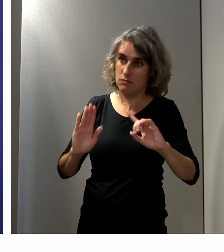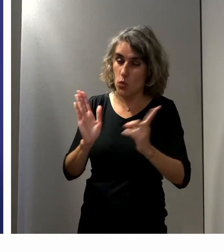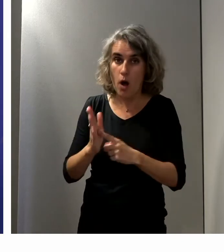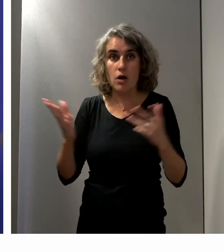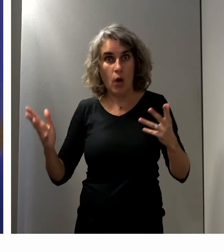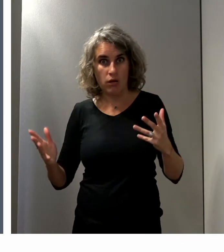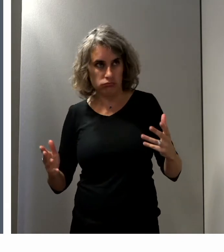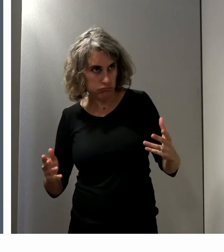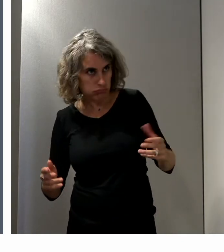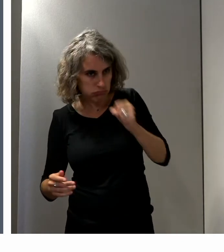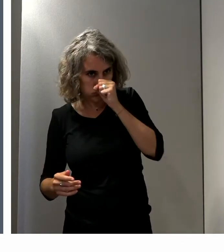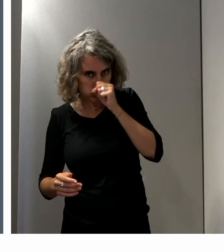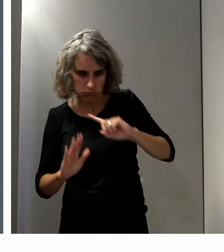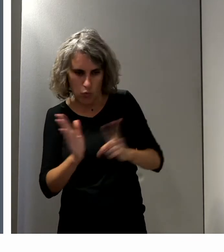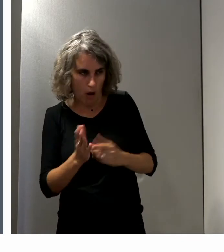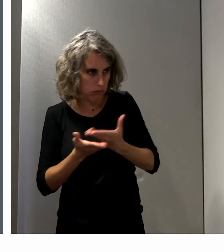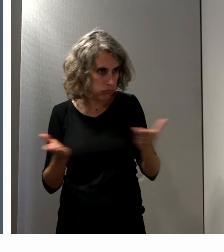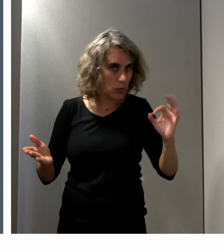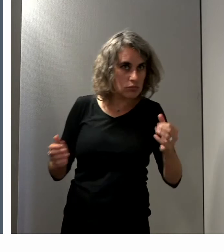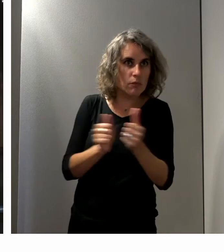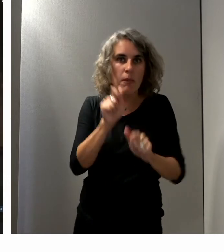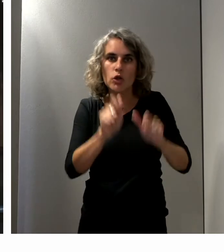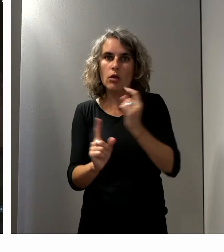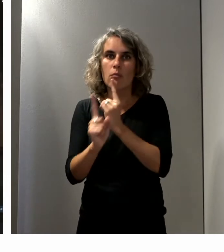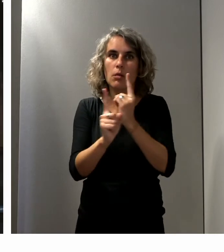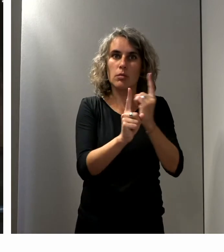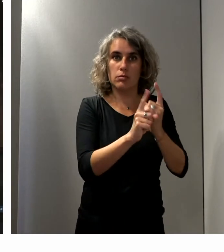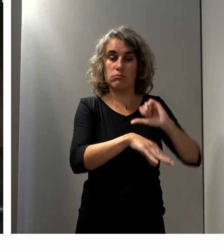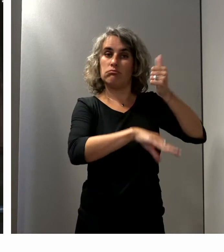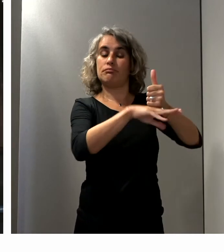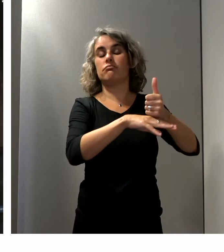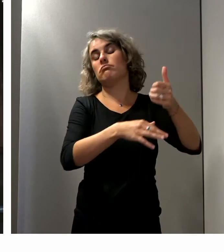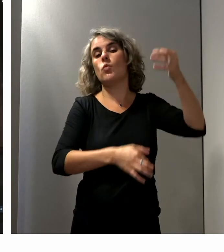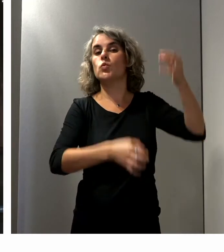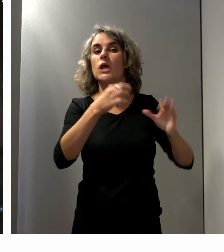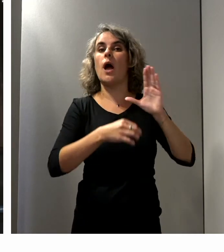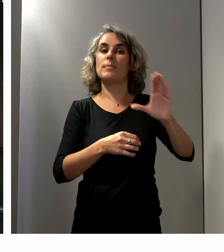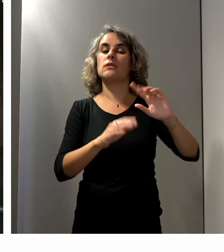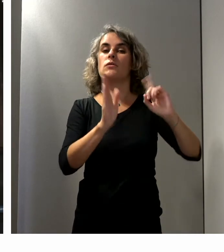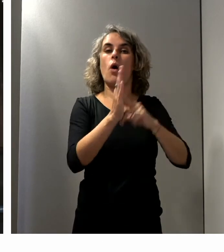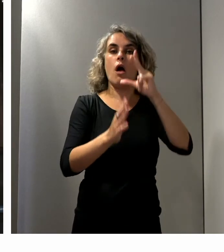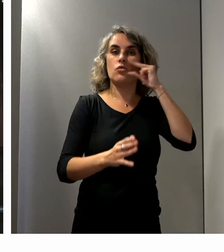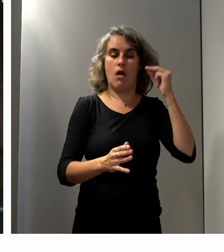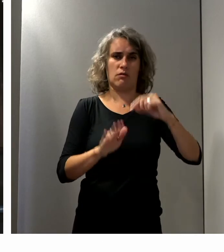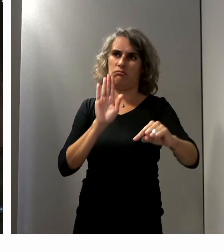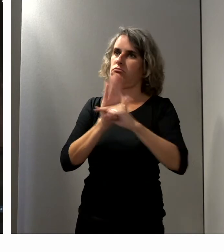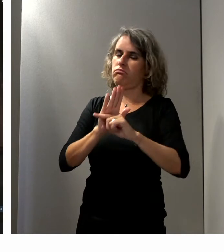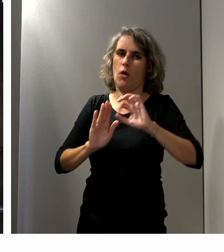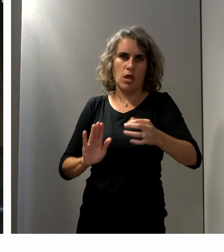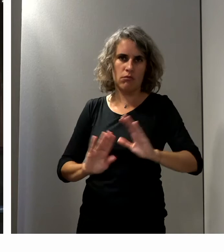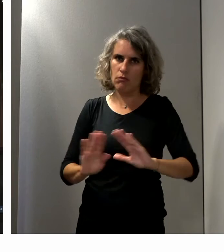relations sexuelles eh bien, est reconnu par la Cour européenne des droits de l'homme comme un droit fondamental consacré par bien, cette